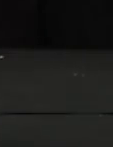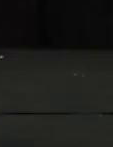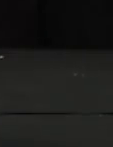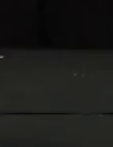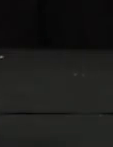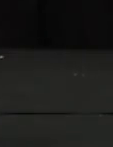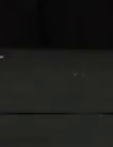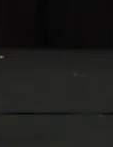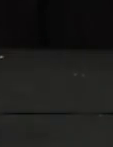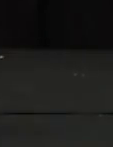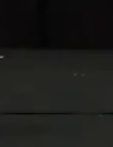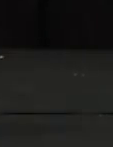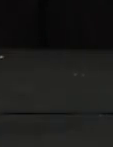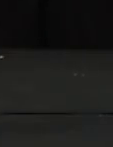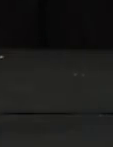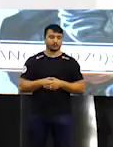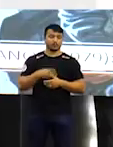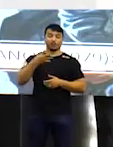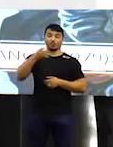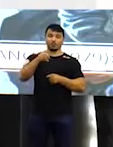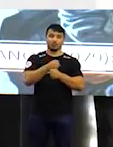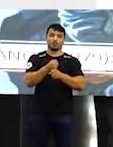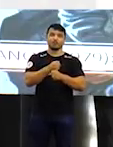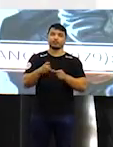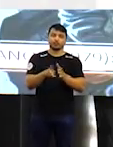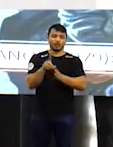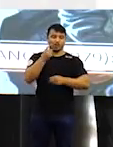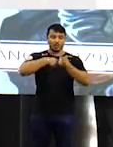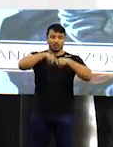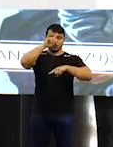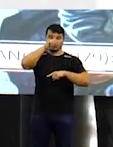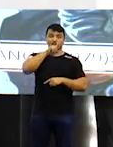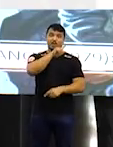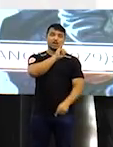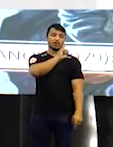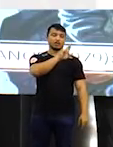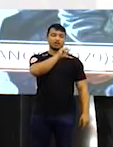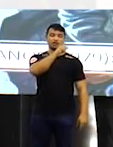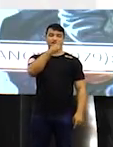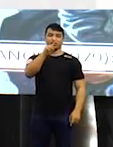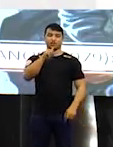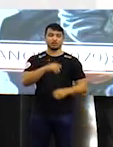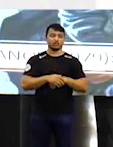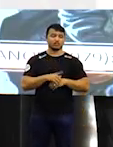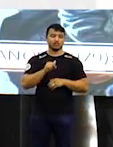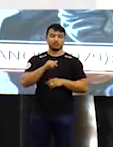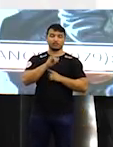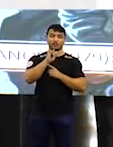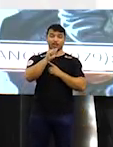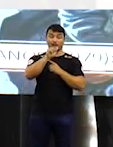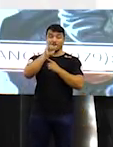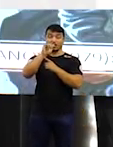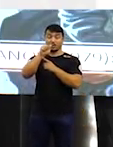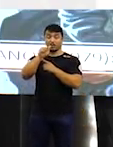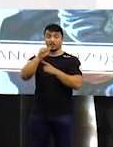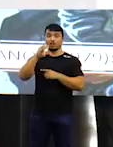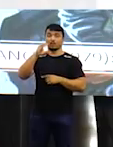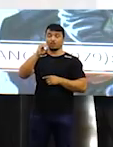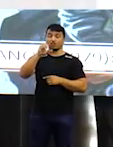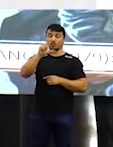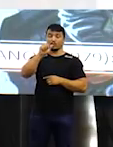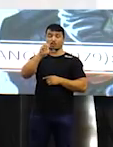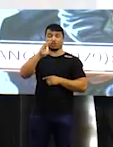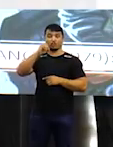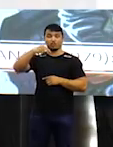guerrilha. Vamos seguir. 40 anos da Revolução do Irã. Ayatollah Khomeini derruba